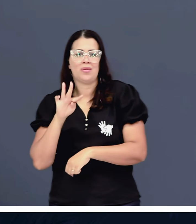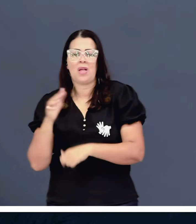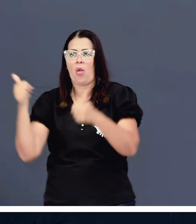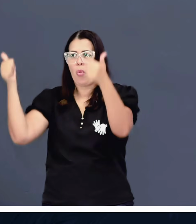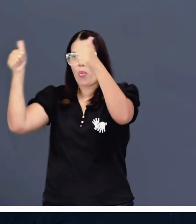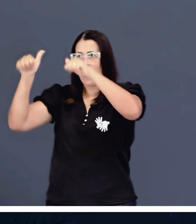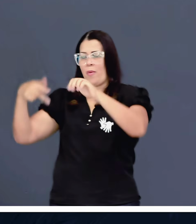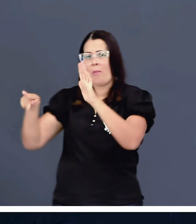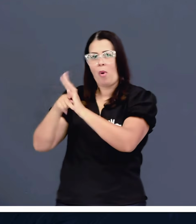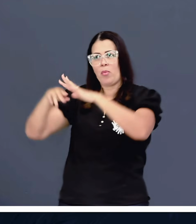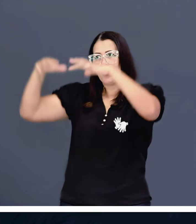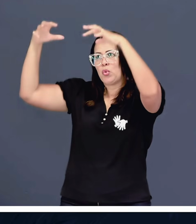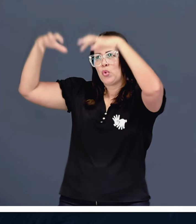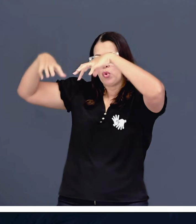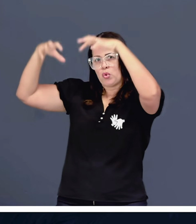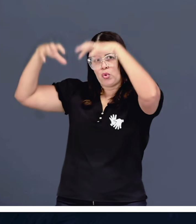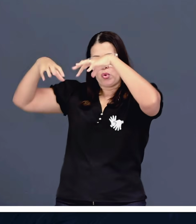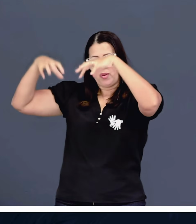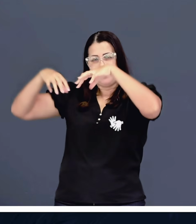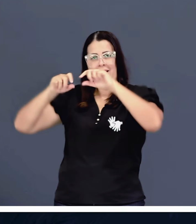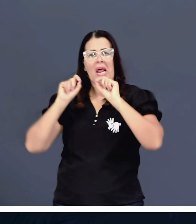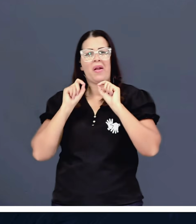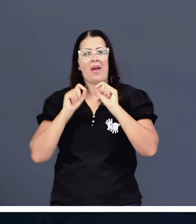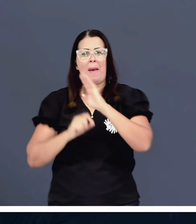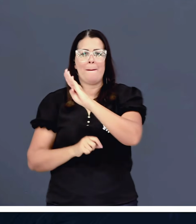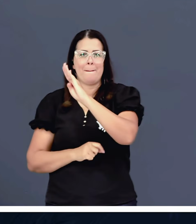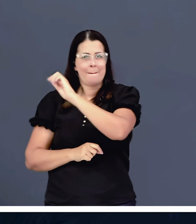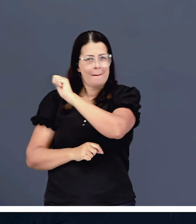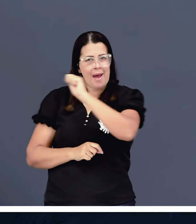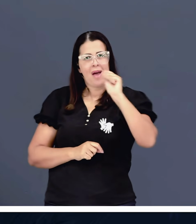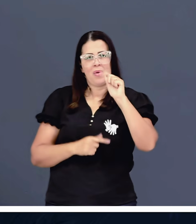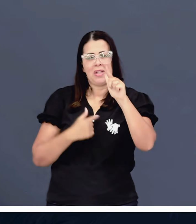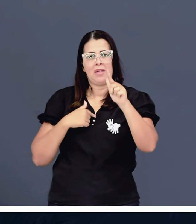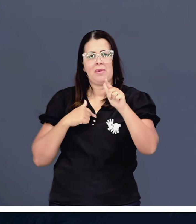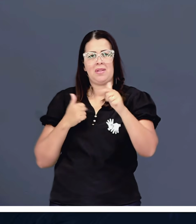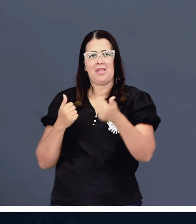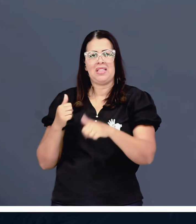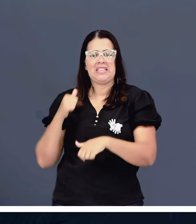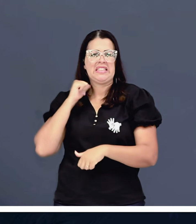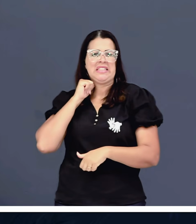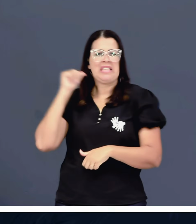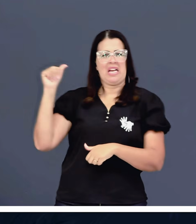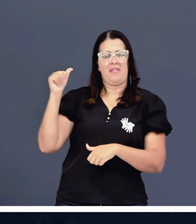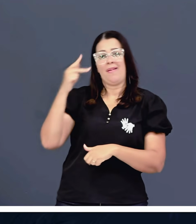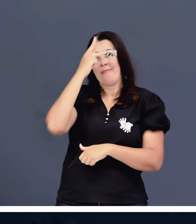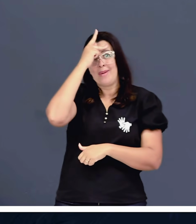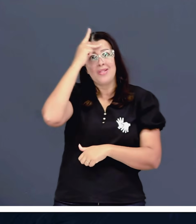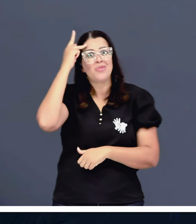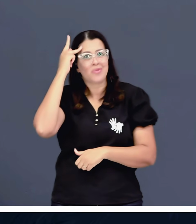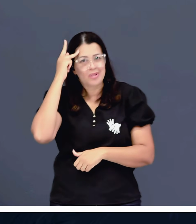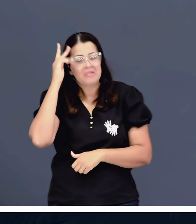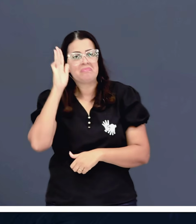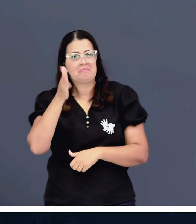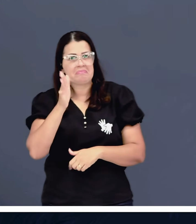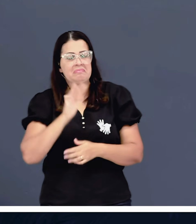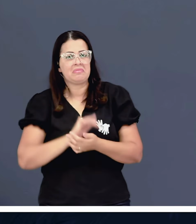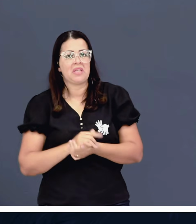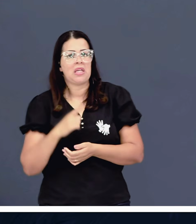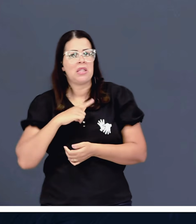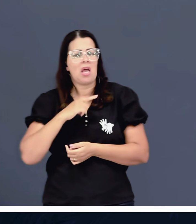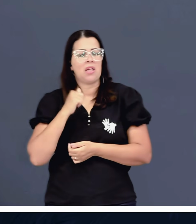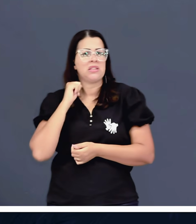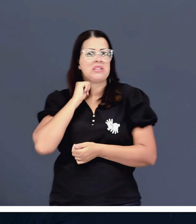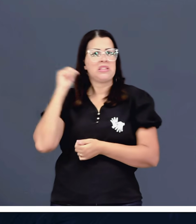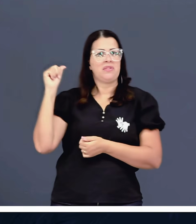da chuva. Então era a Baal que eles sacrificavam, até pessoas, tá? Havia até